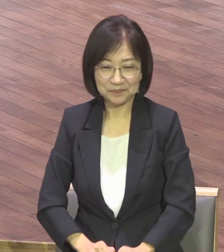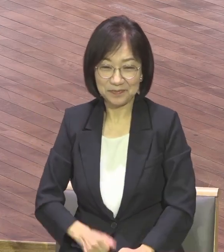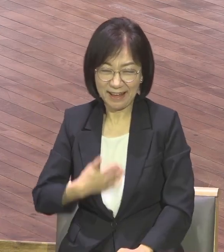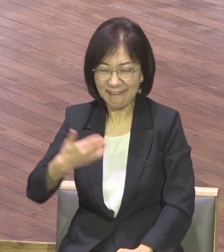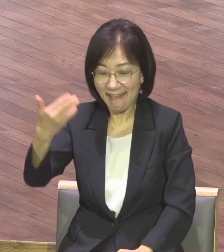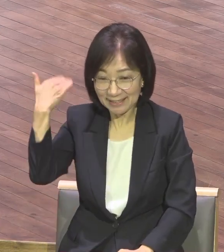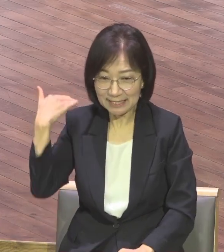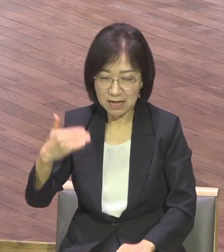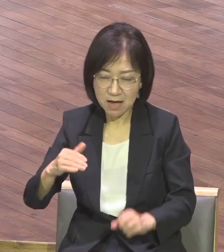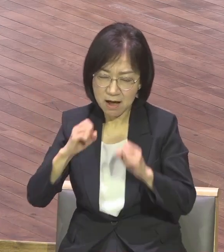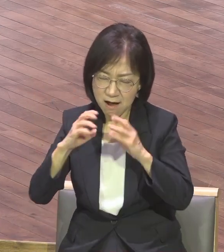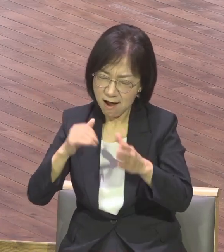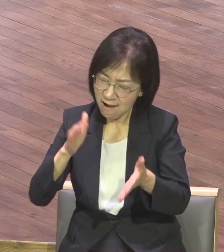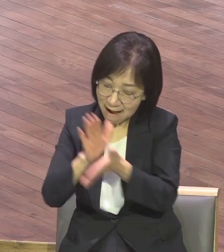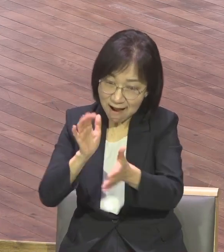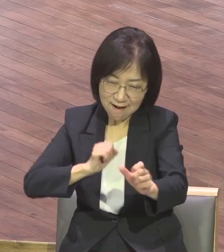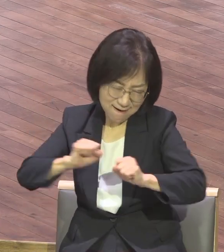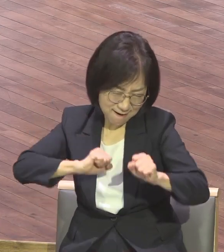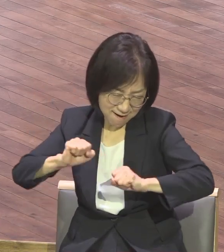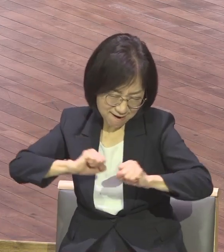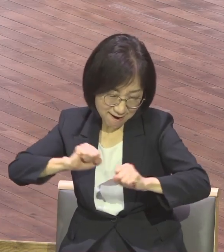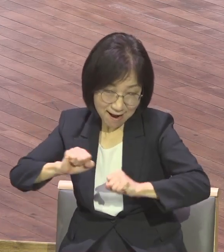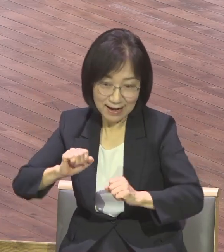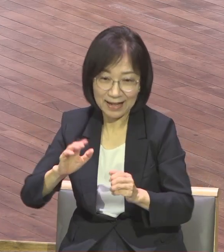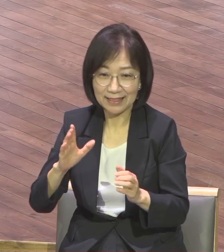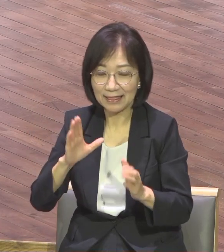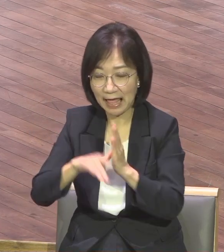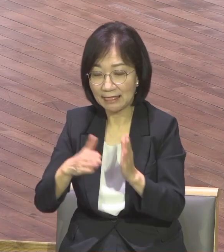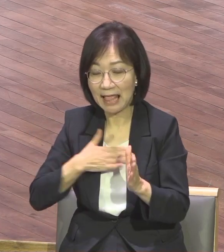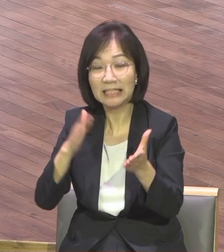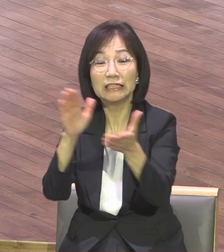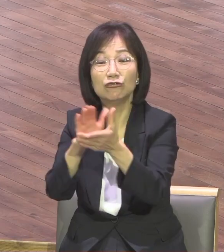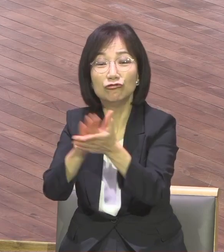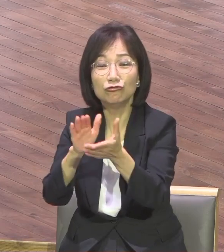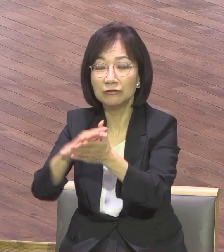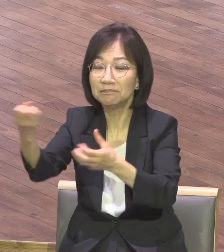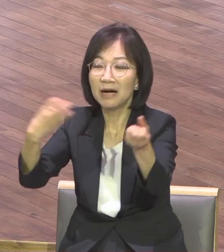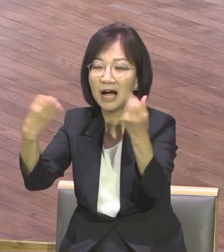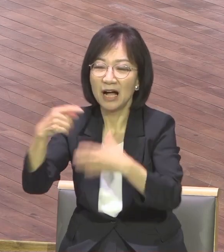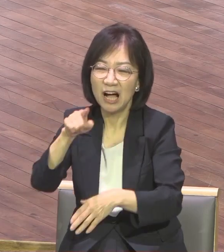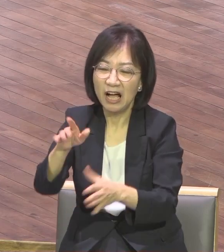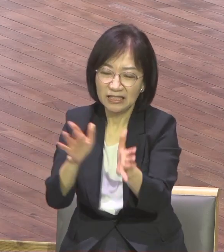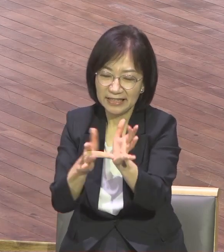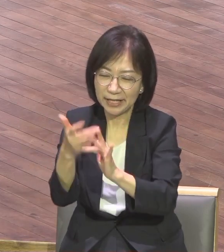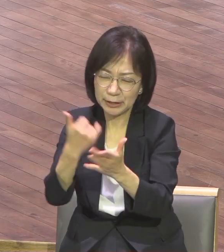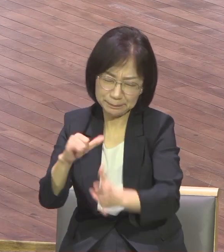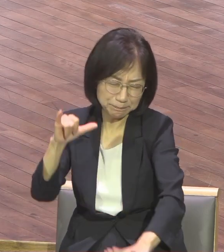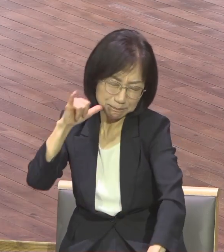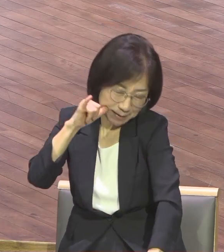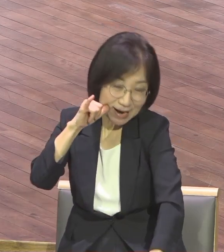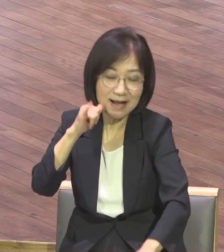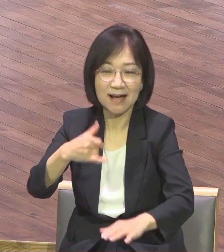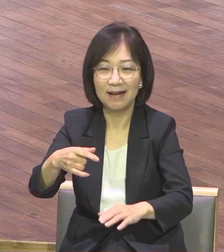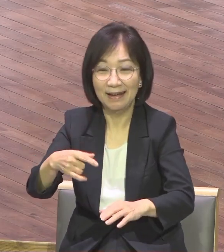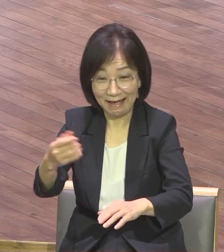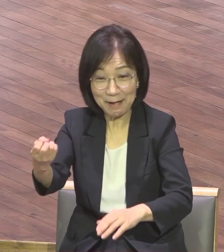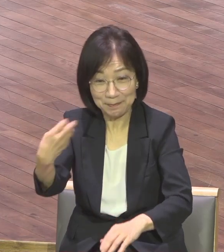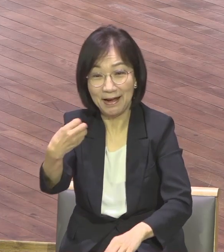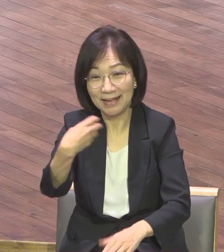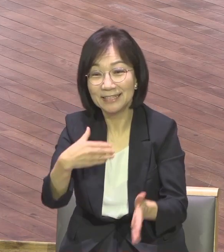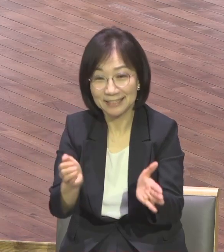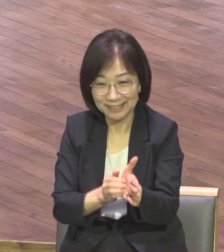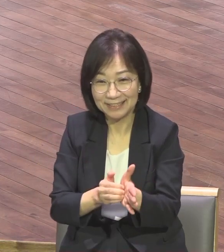쟁이, 저 예수 쟁이, 저거 농담으로 해도 저 예수 쟁이 저거. 그때부터 하나님이